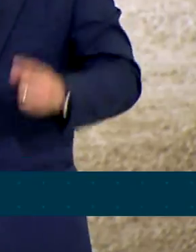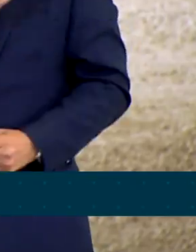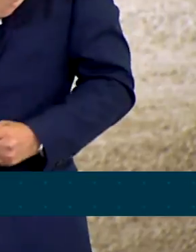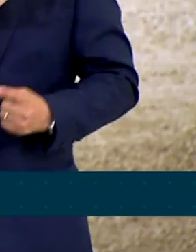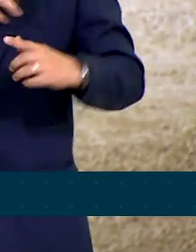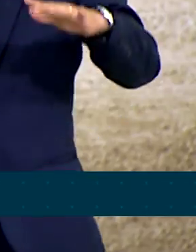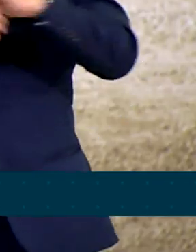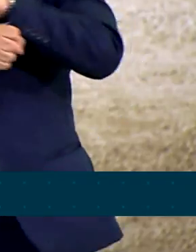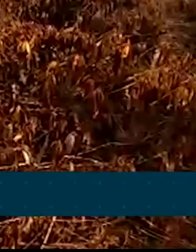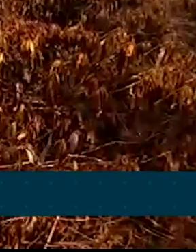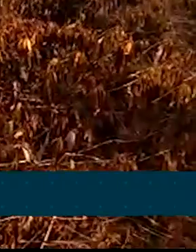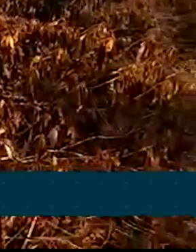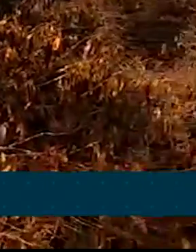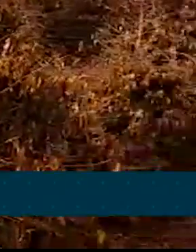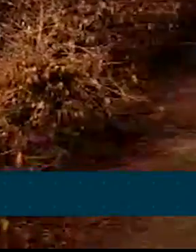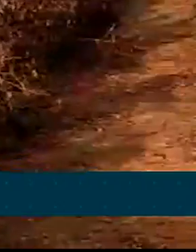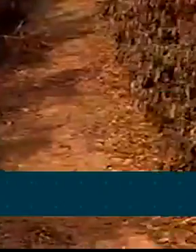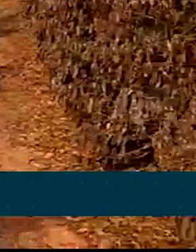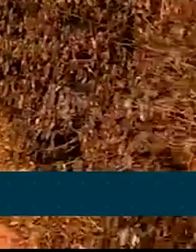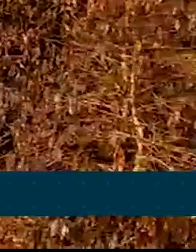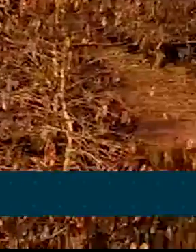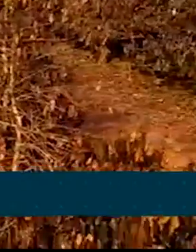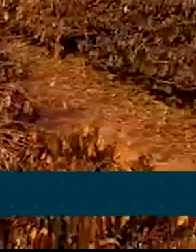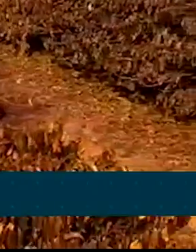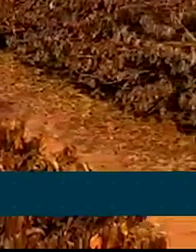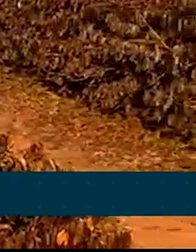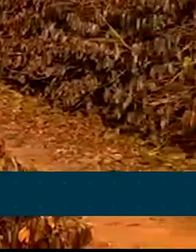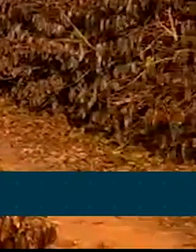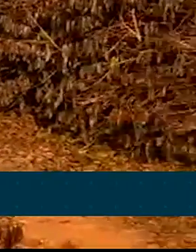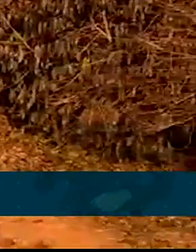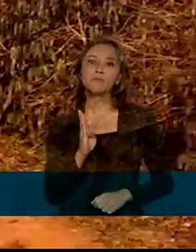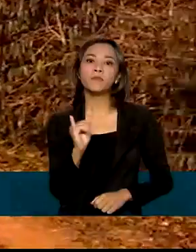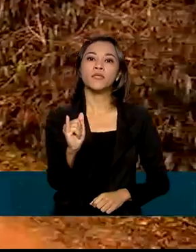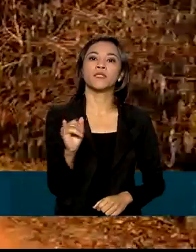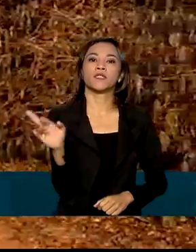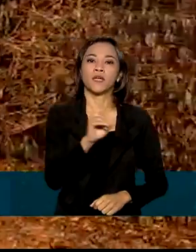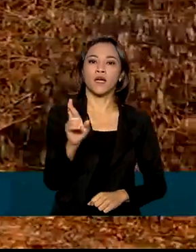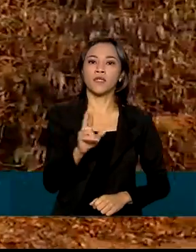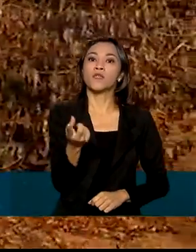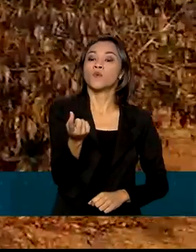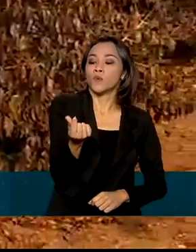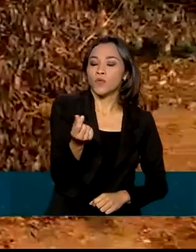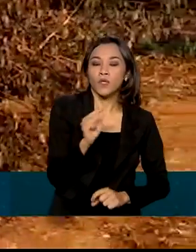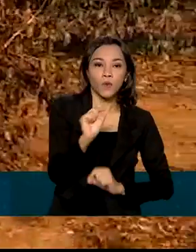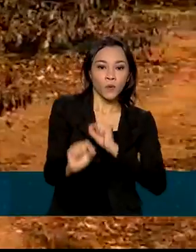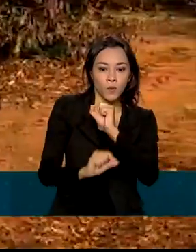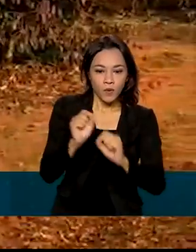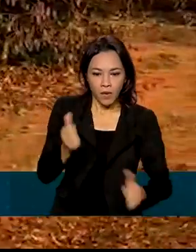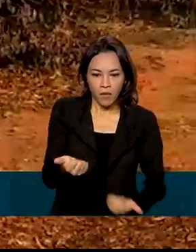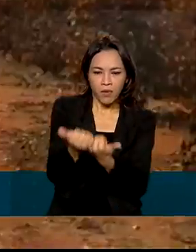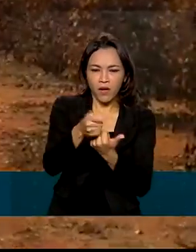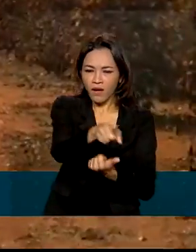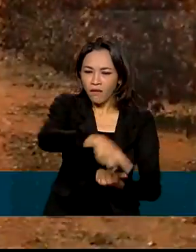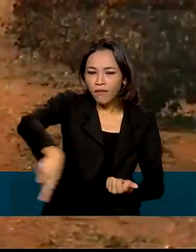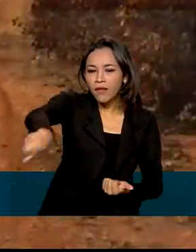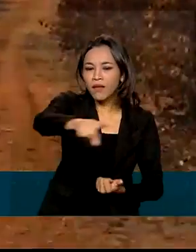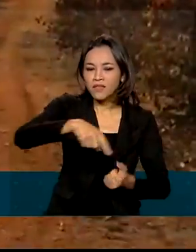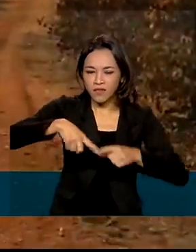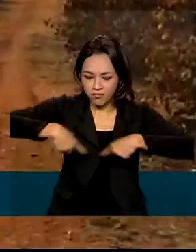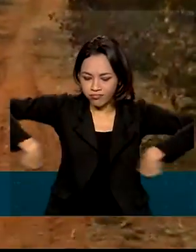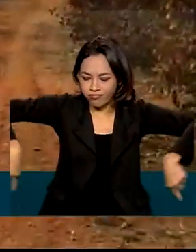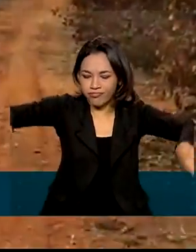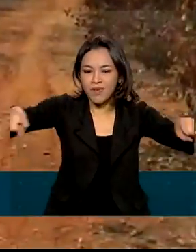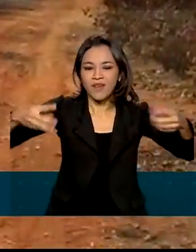empregos pro nosso país outros R bilhões de reais serão destinados a recuperação de lavouras afetadas pela